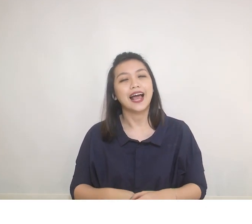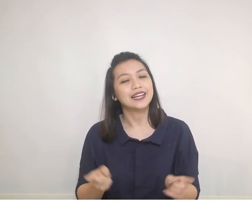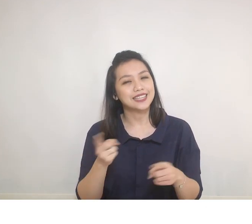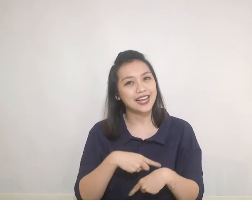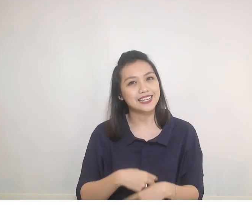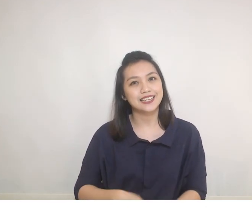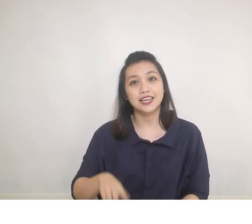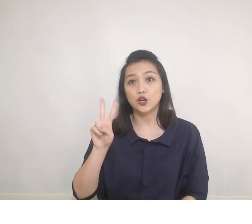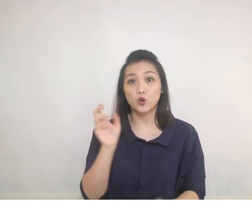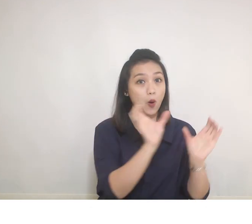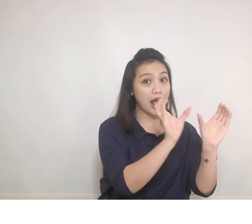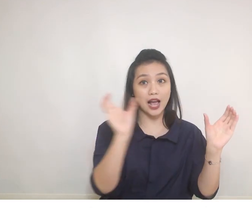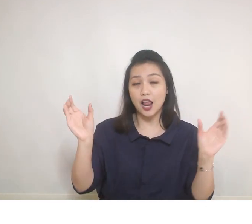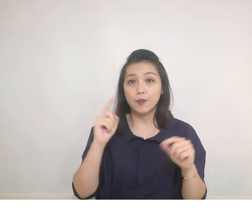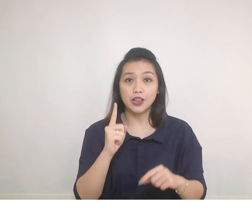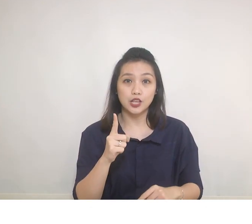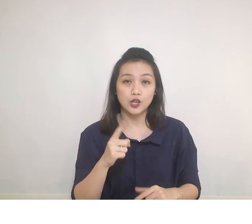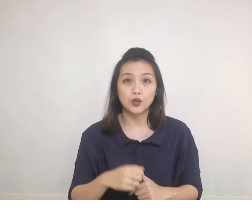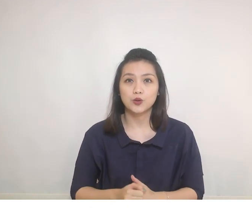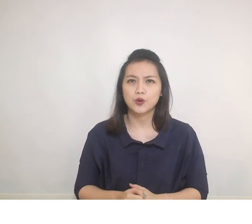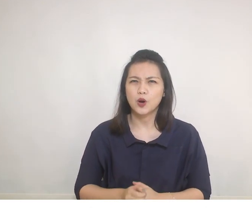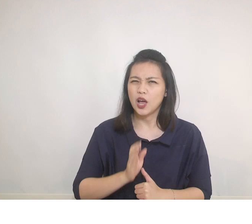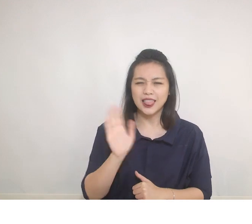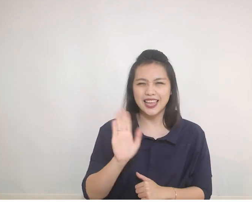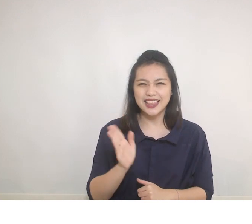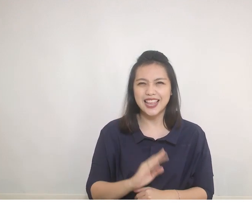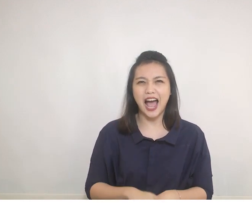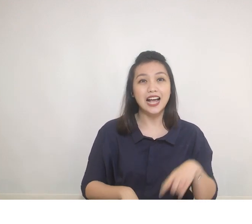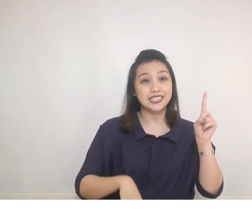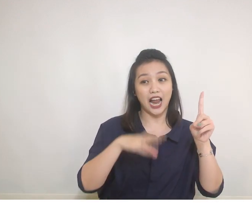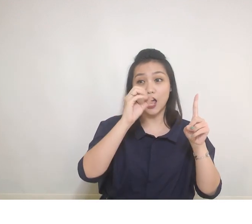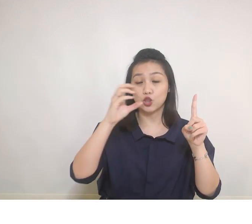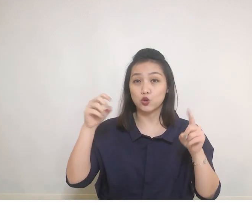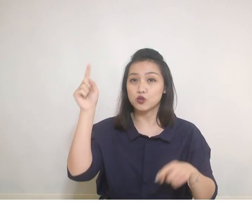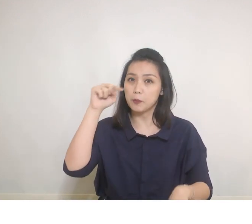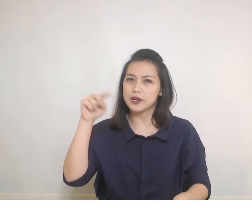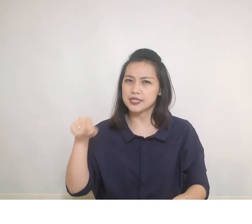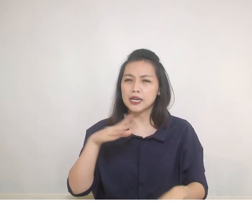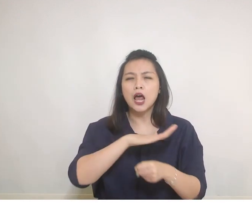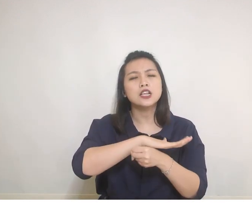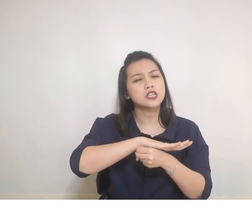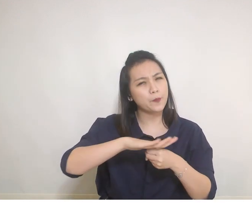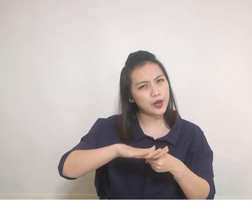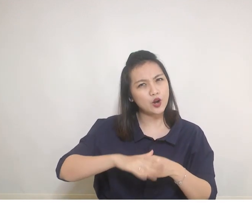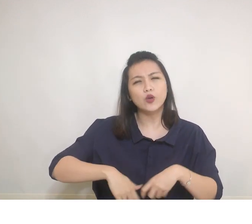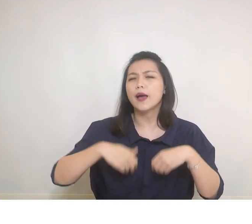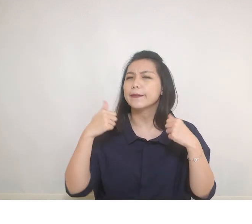uang untuk hidup ataupun hidup untuk uang itu tidak 100% benar. Seharusnya, kalau menurut saya,